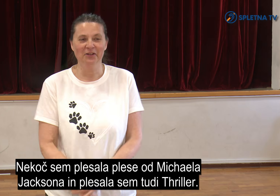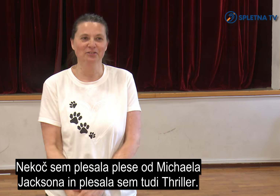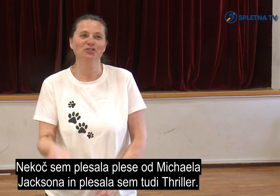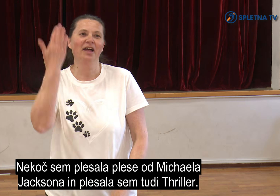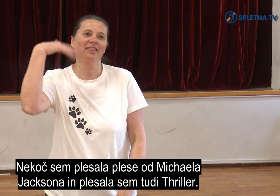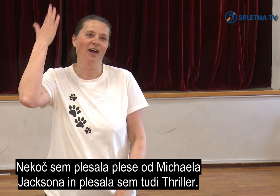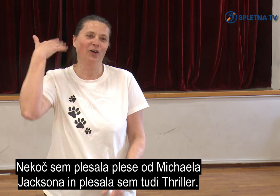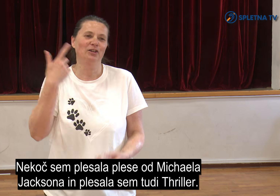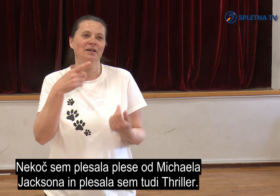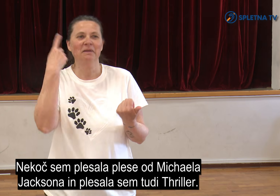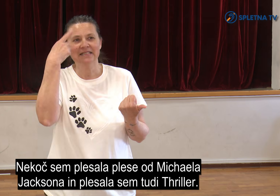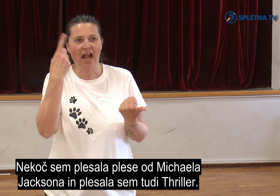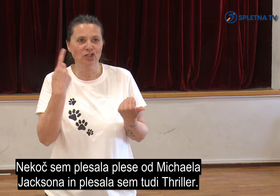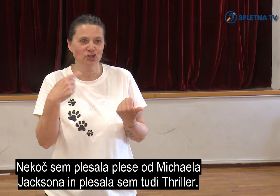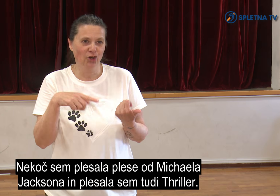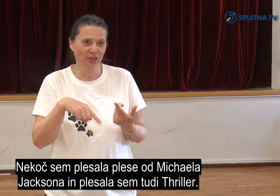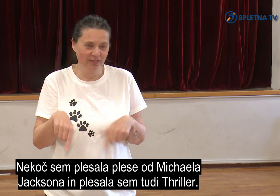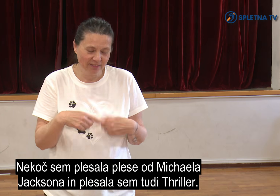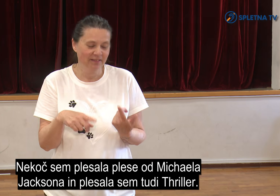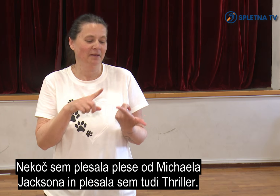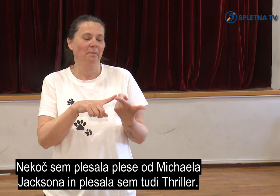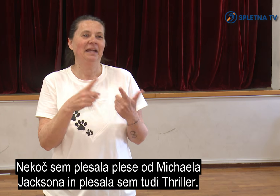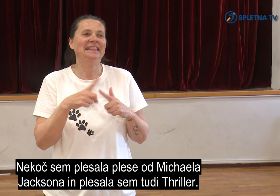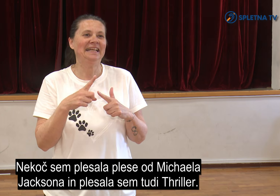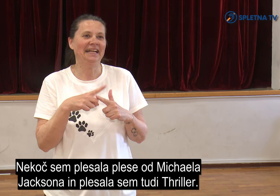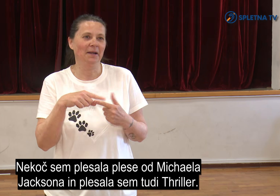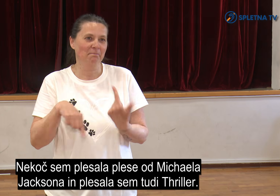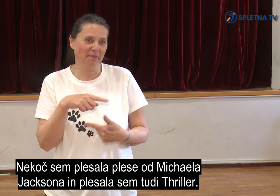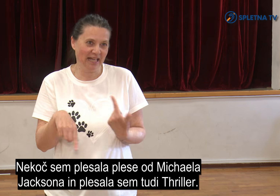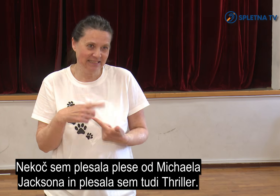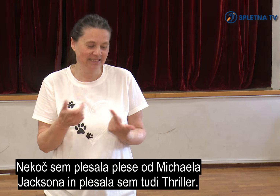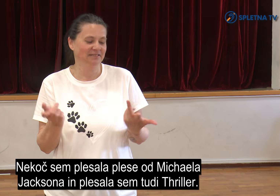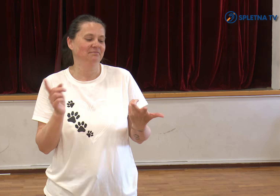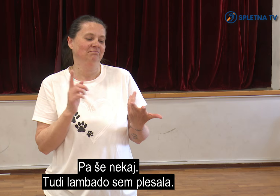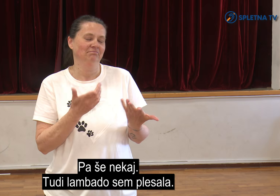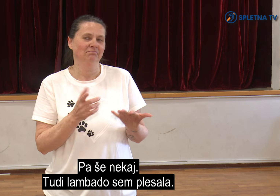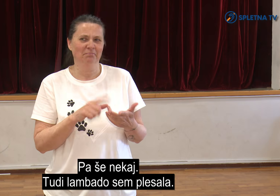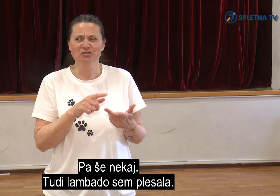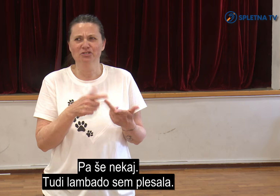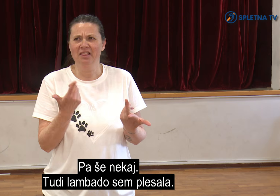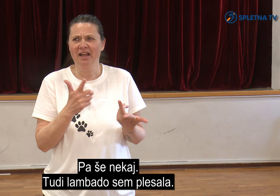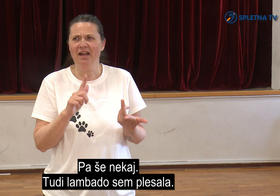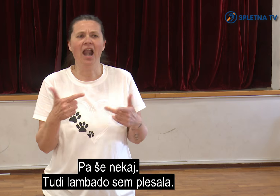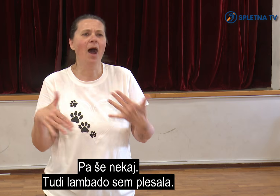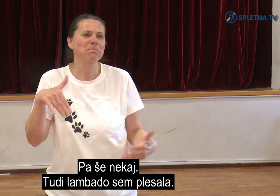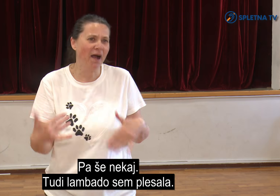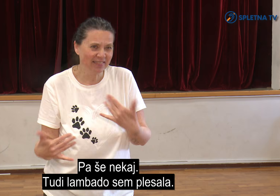Nekoč sem plesala plese od Michaela Jacksona in plesala sem tudi Thriller. Pa še nekaj, tudi lambado sem